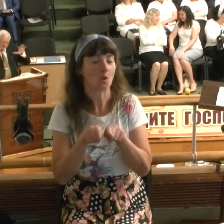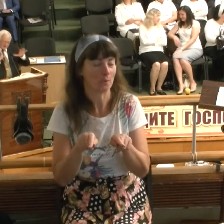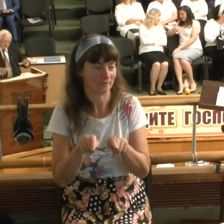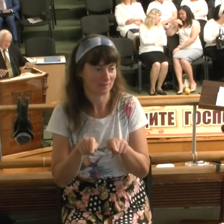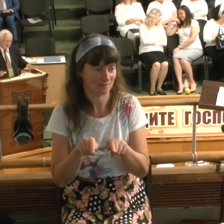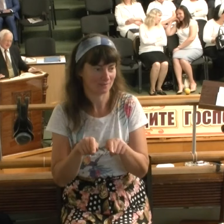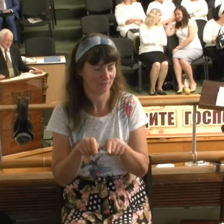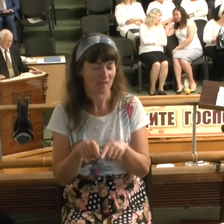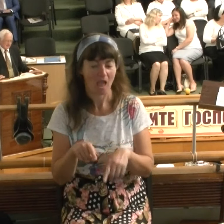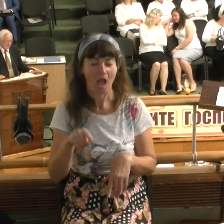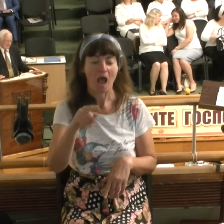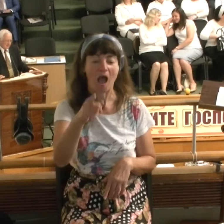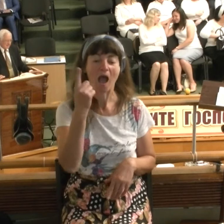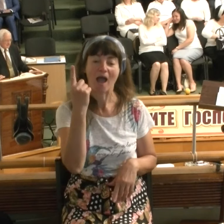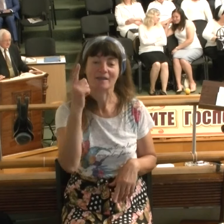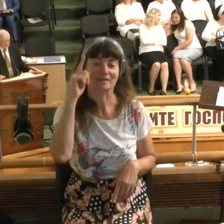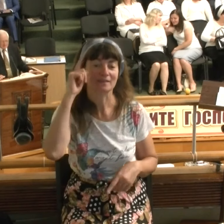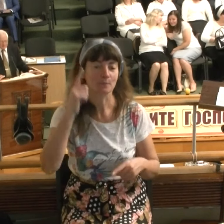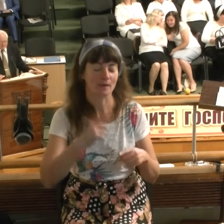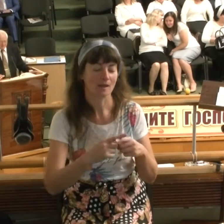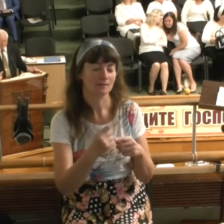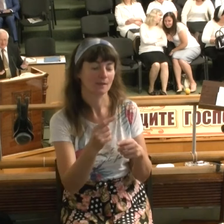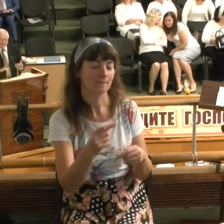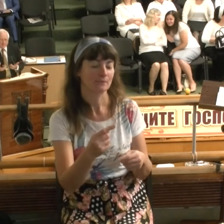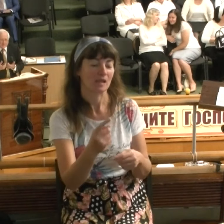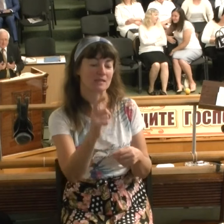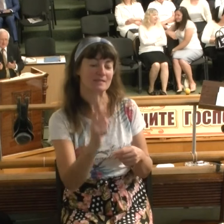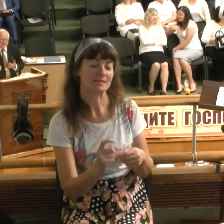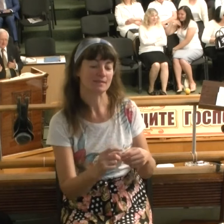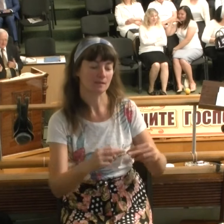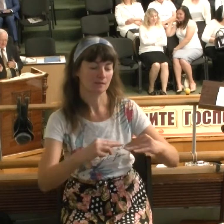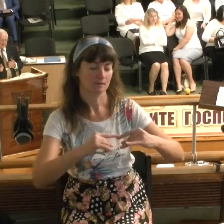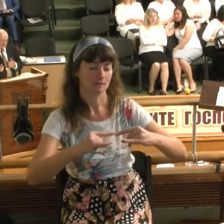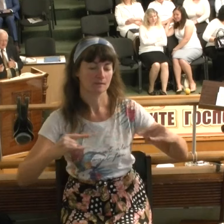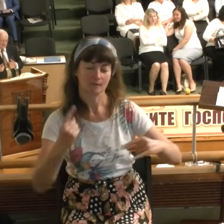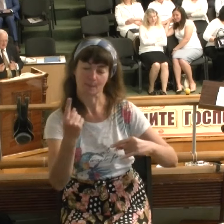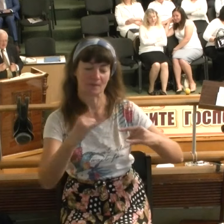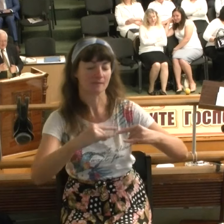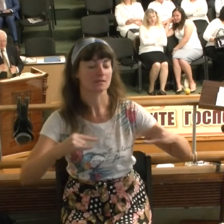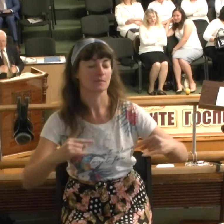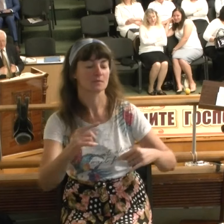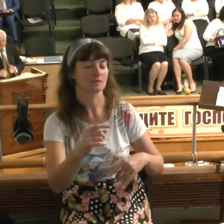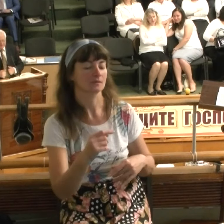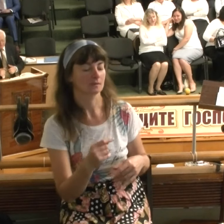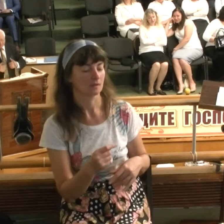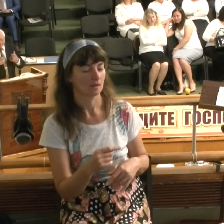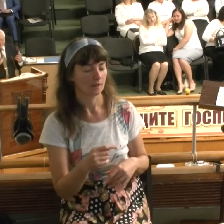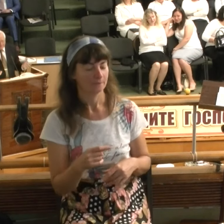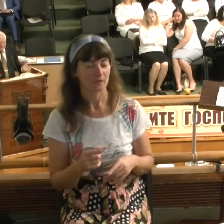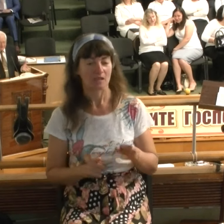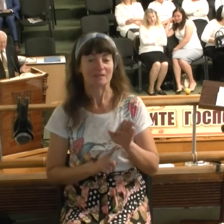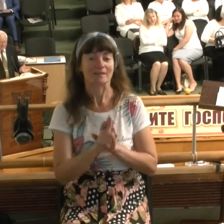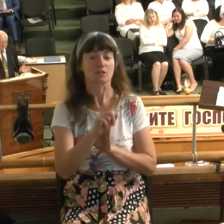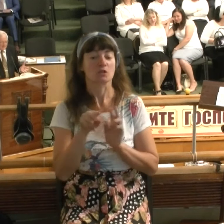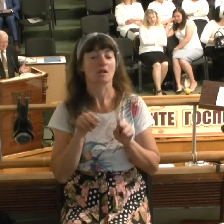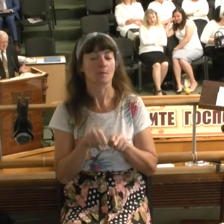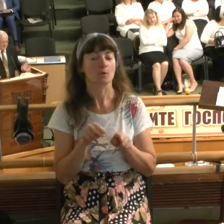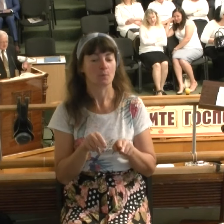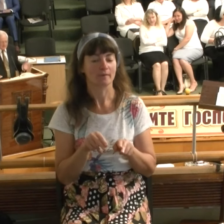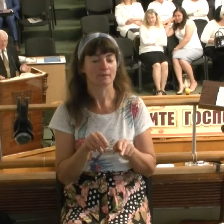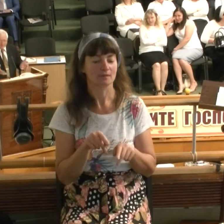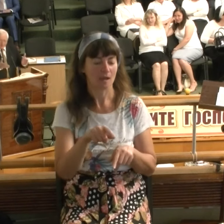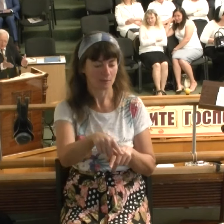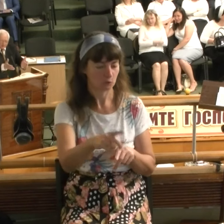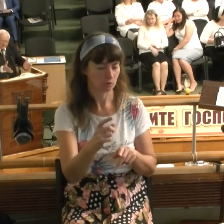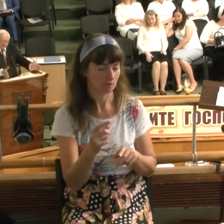должен не обращать внимания на это. Братья и сестры, моя плоть противилась. Как вы думаете, после собрания я